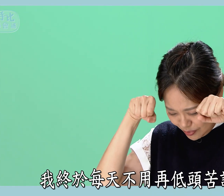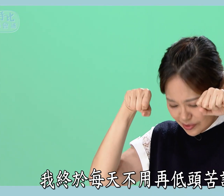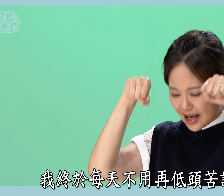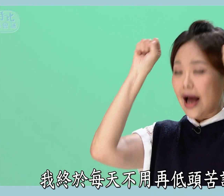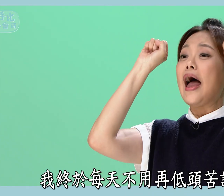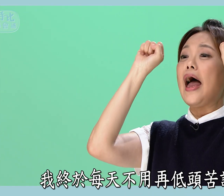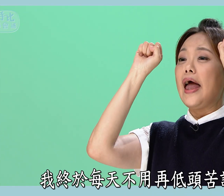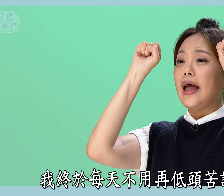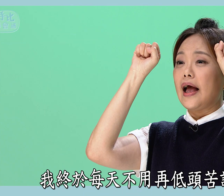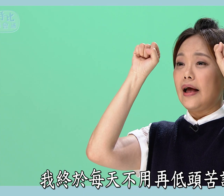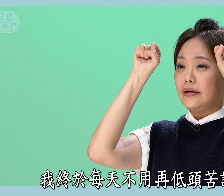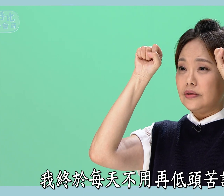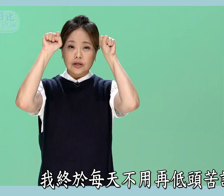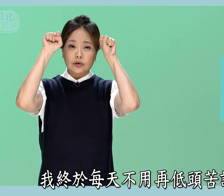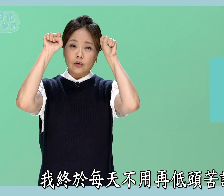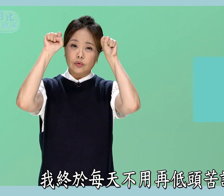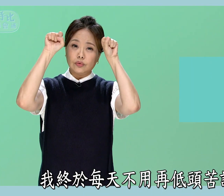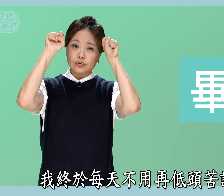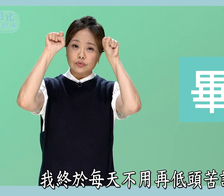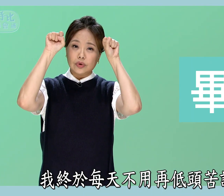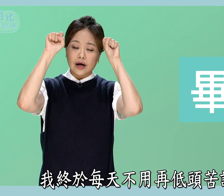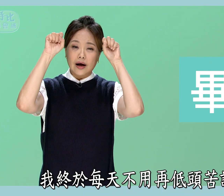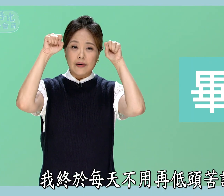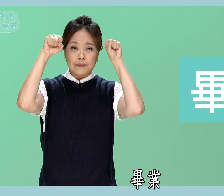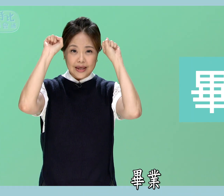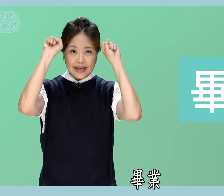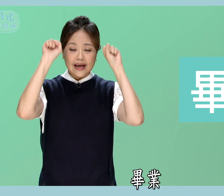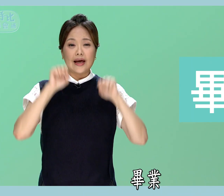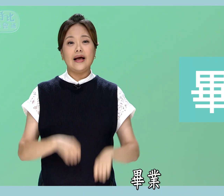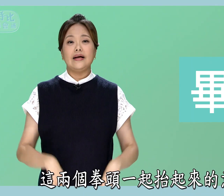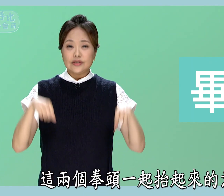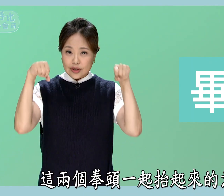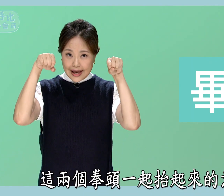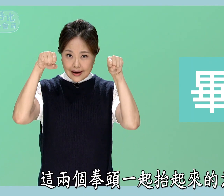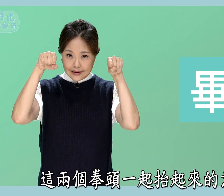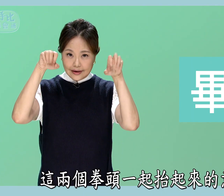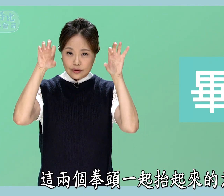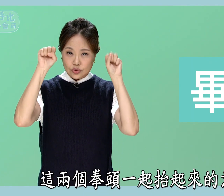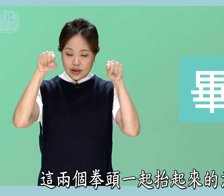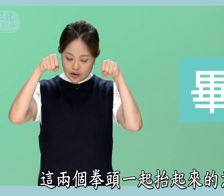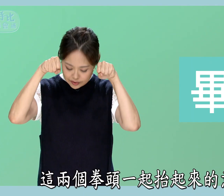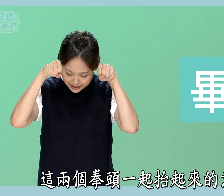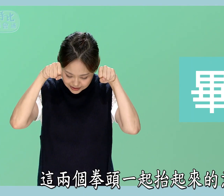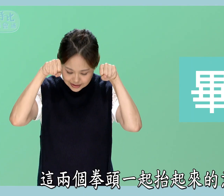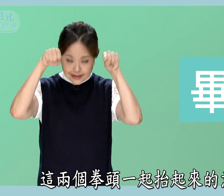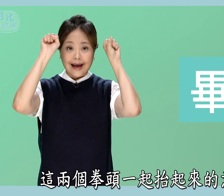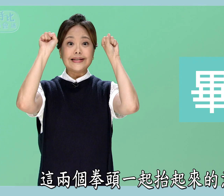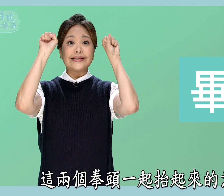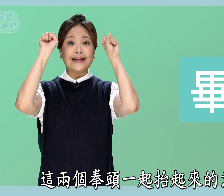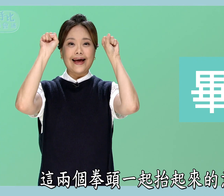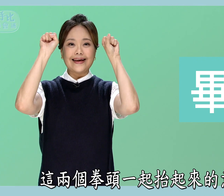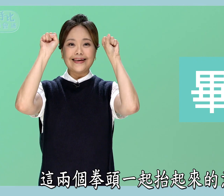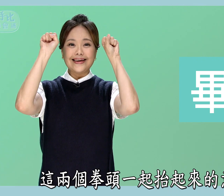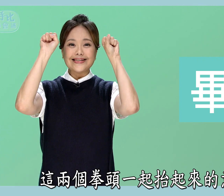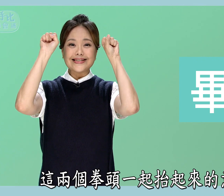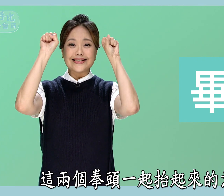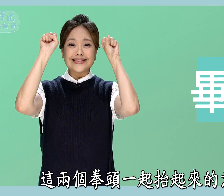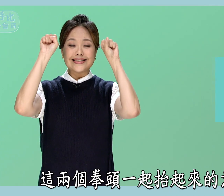用再低头苦读了哈。毕业就两个拳头一起抬起来的意思。